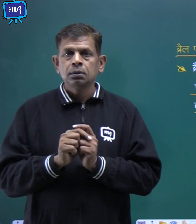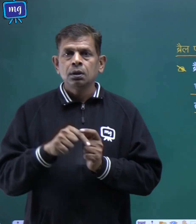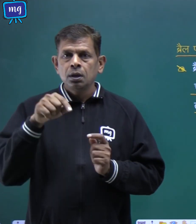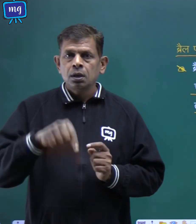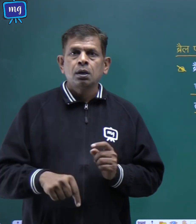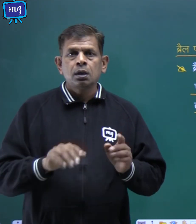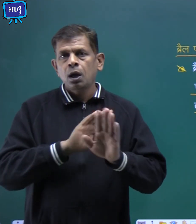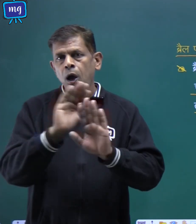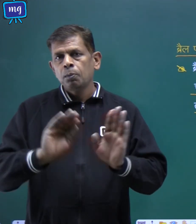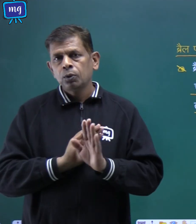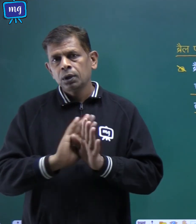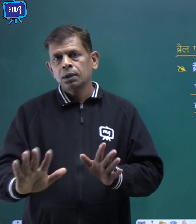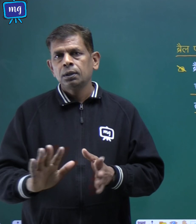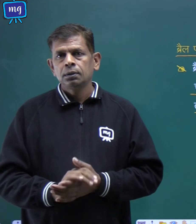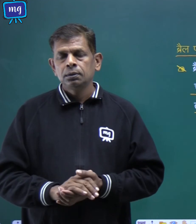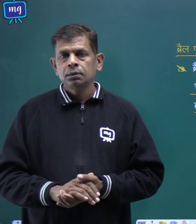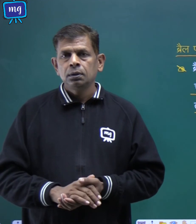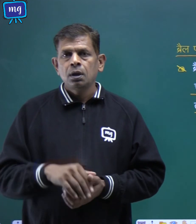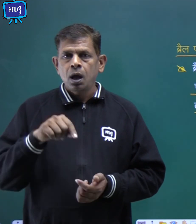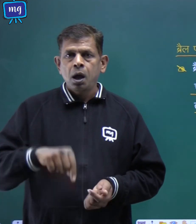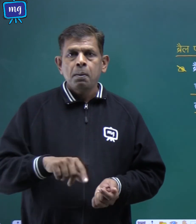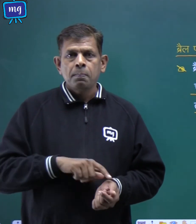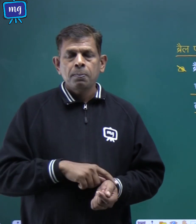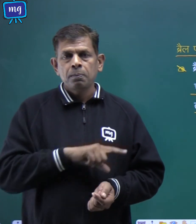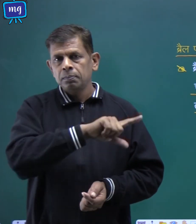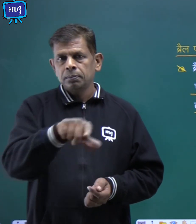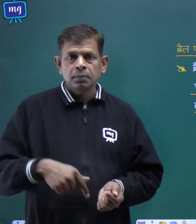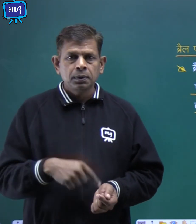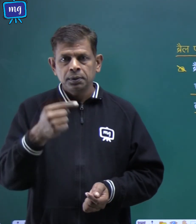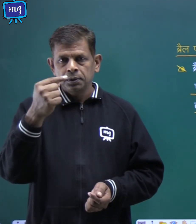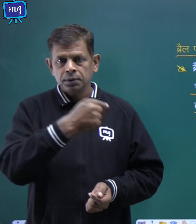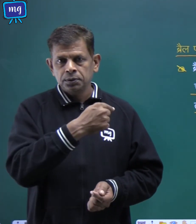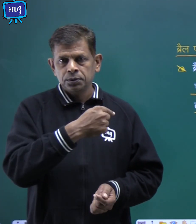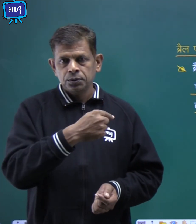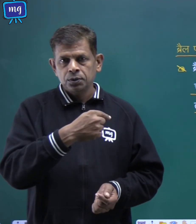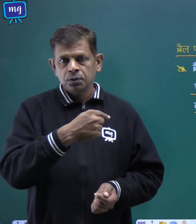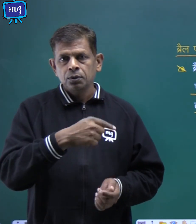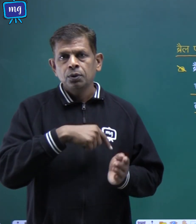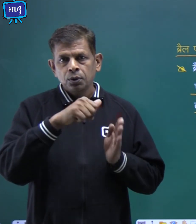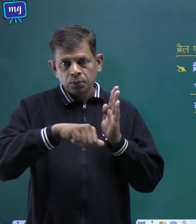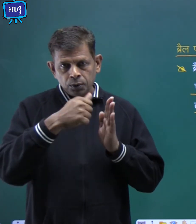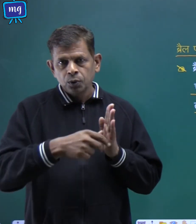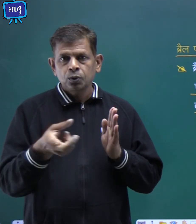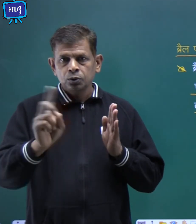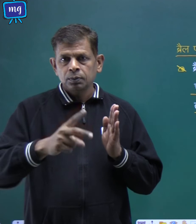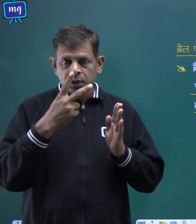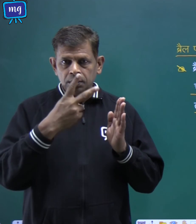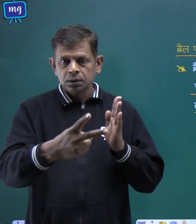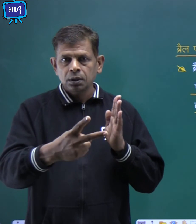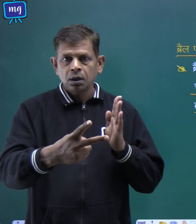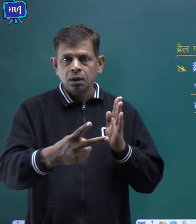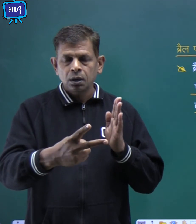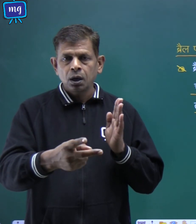यहाँ पूरा कर लिया है। अब आप इस वीडियो को दोबारा